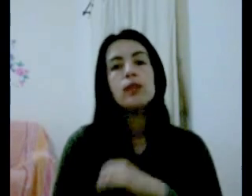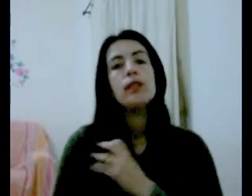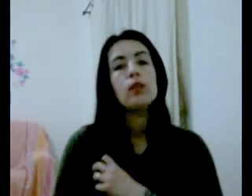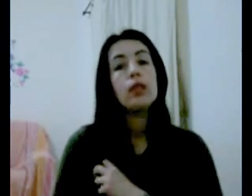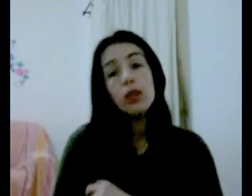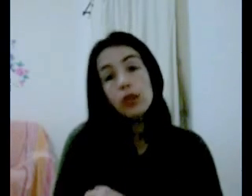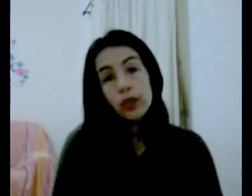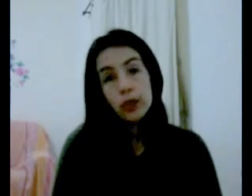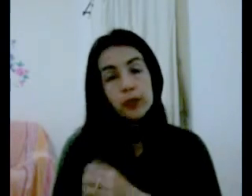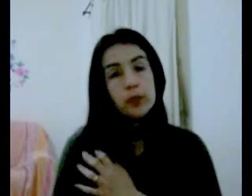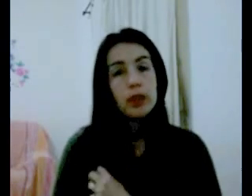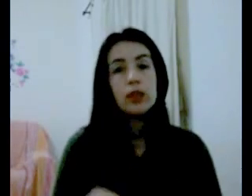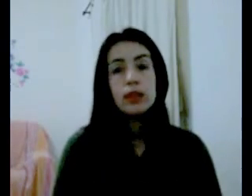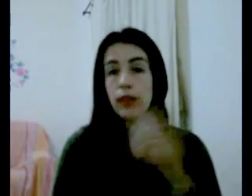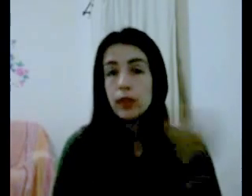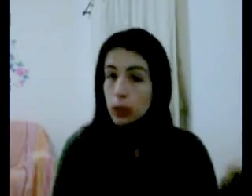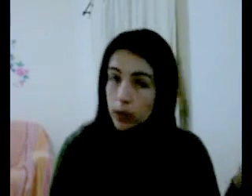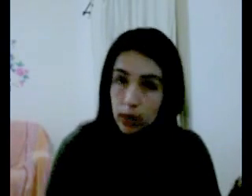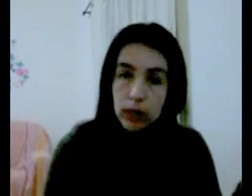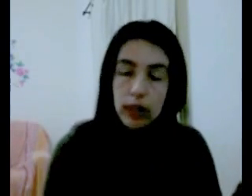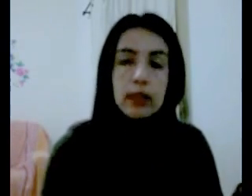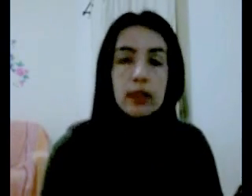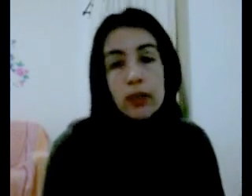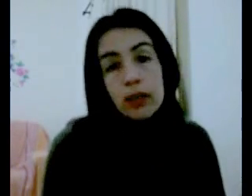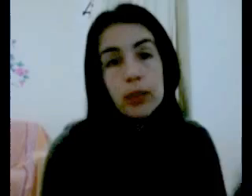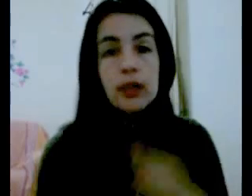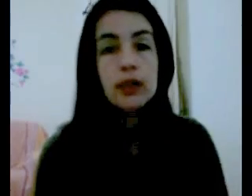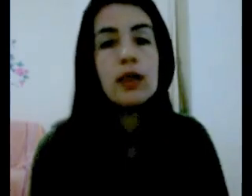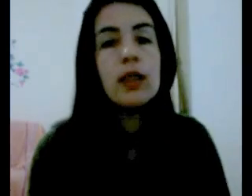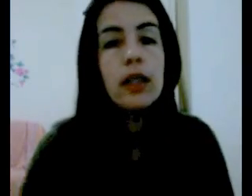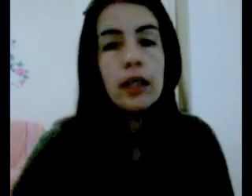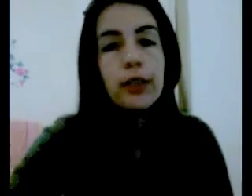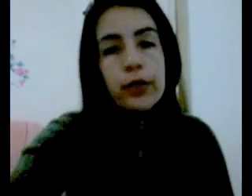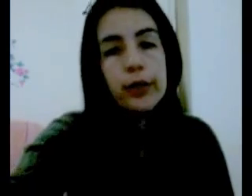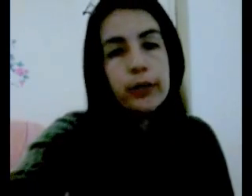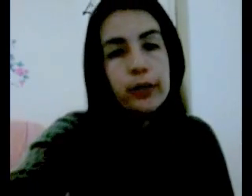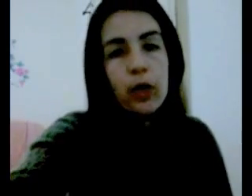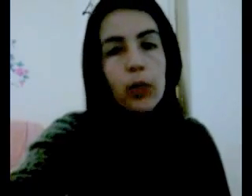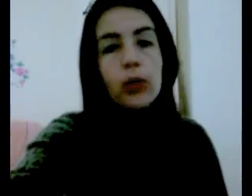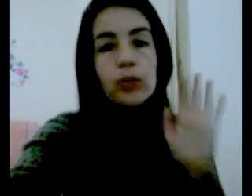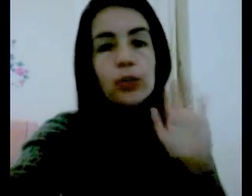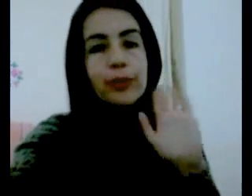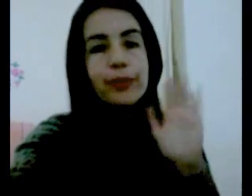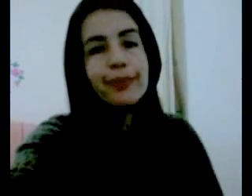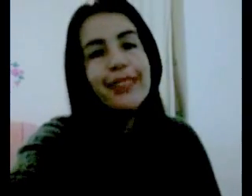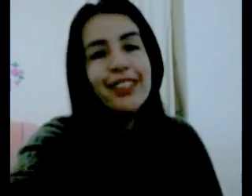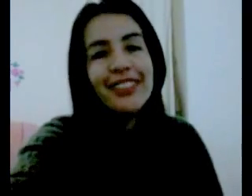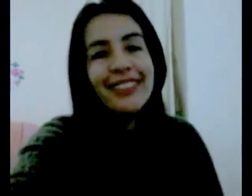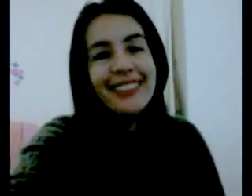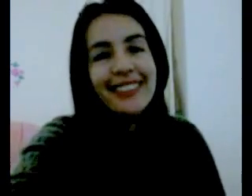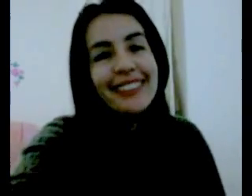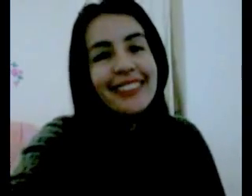conto pra vocês o que ela falou. Né? Não sei se ela vai ter muitas novidades, né? Mas, enfim, tá bom? Beijo.